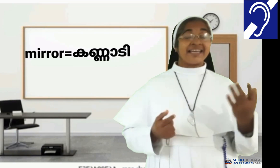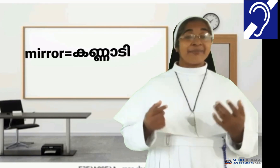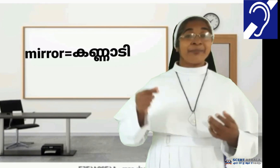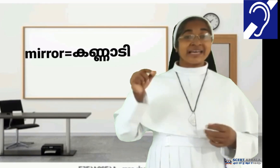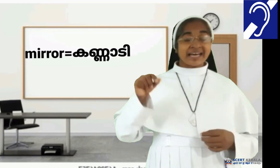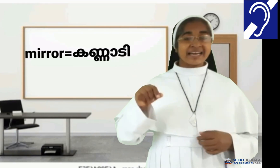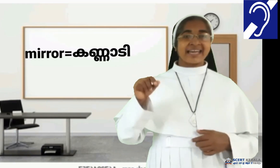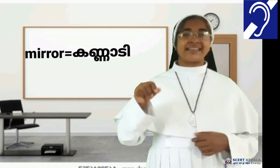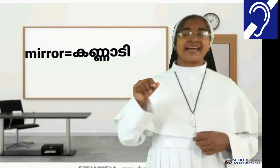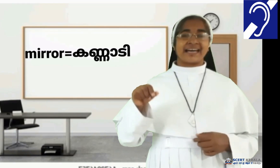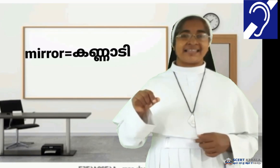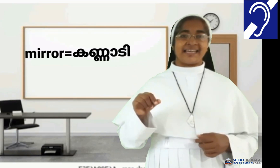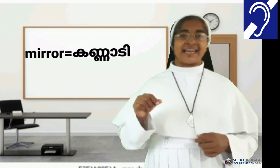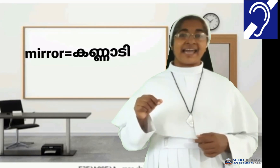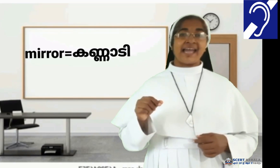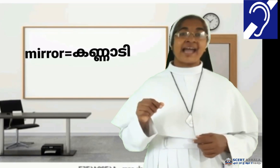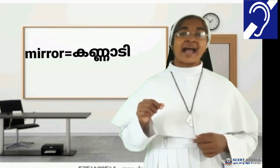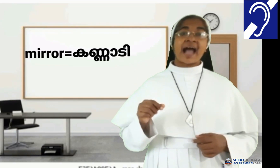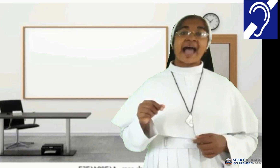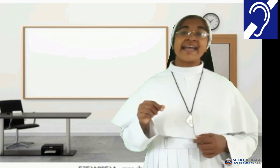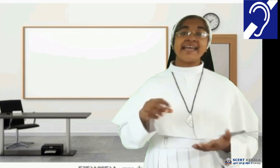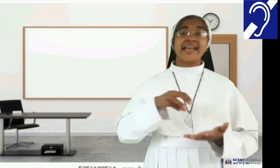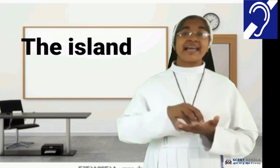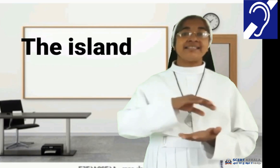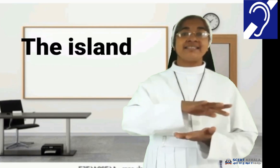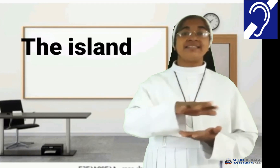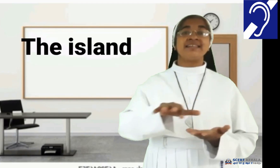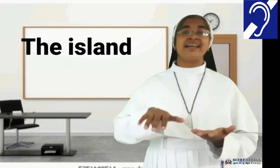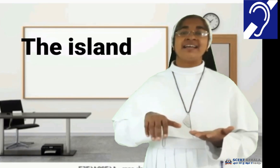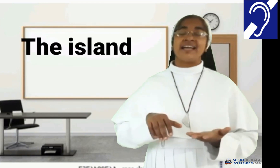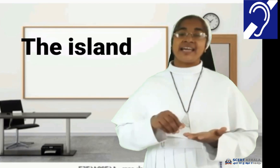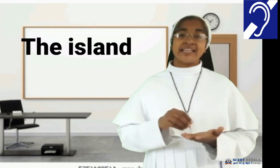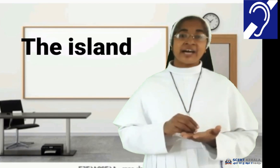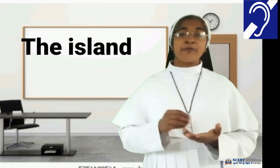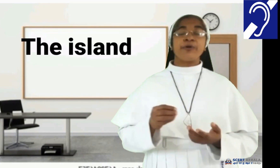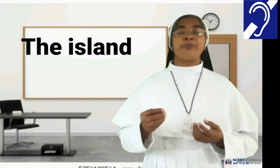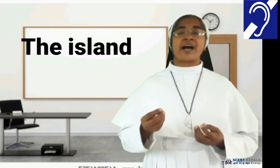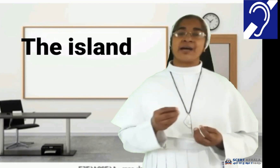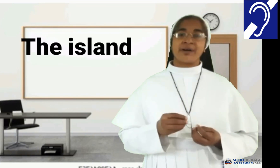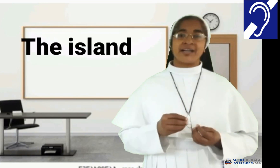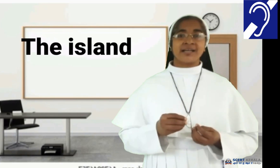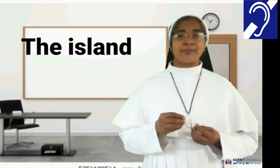ഈ മിറർ എന്ന കഥയിലെ ഐലൻഡ് എന്ന ഒരു ഭാഗമാണ് നമ്മൾ